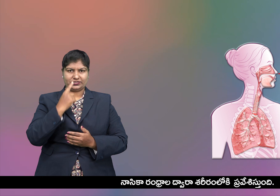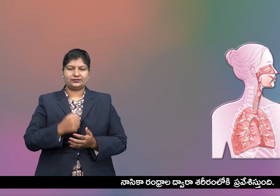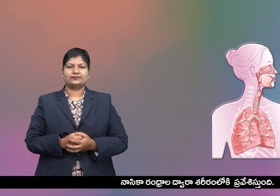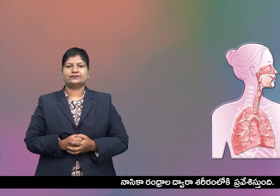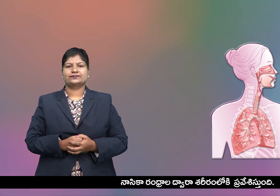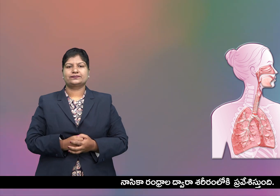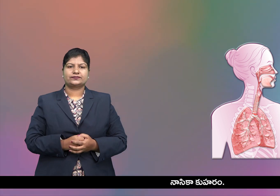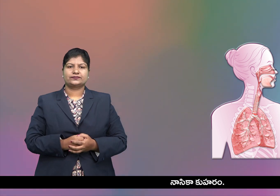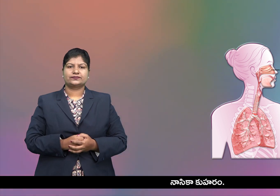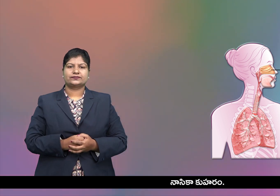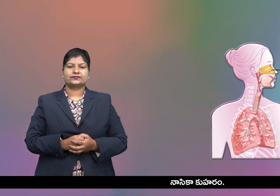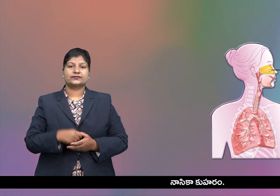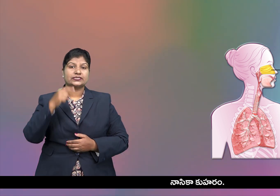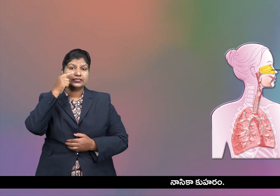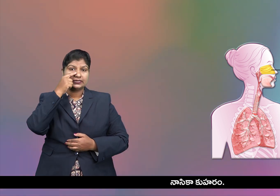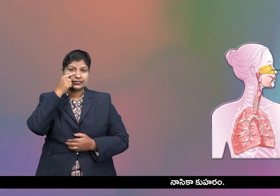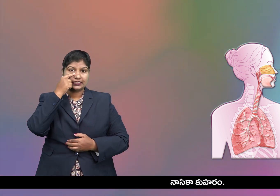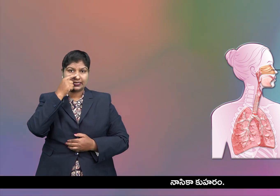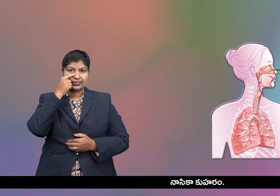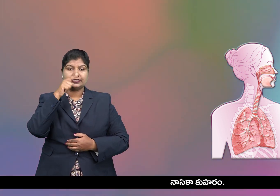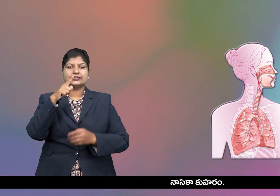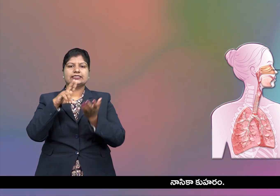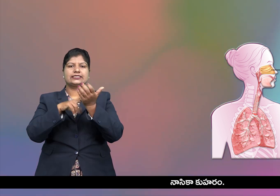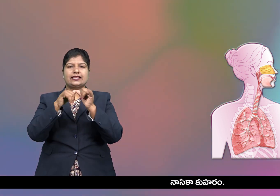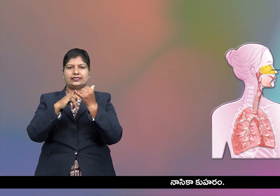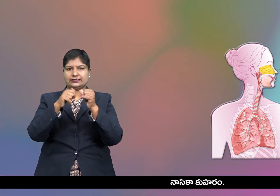ప్రవేశిస్తుంది. నాసికా కుహరం.